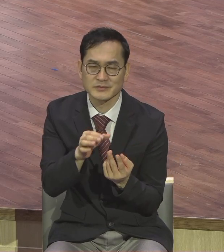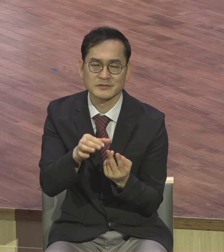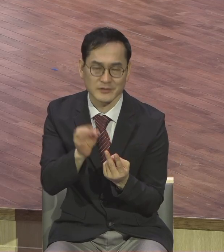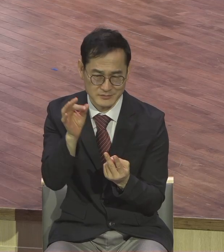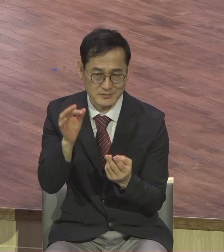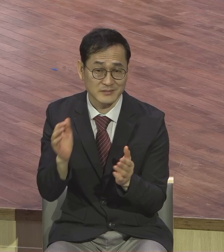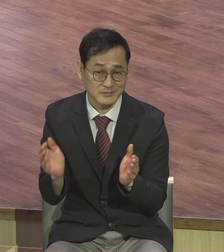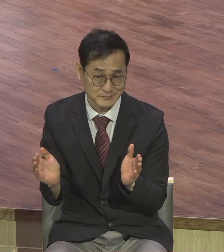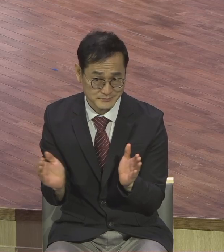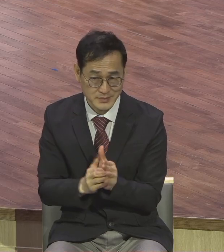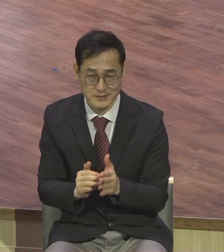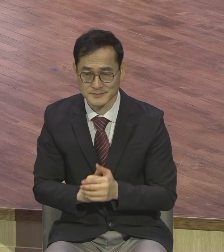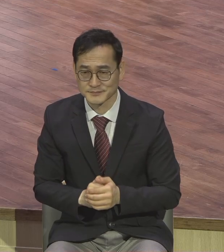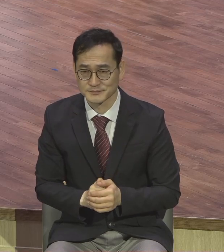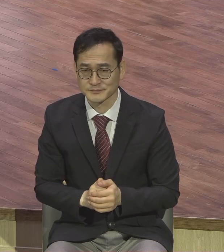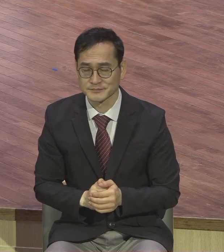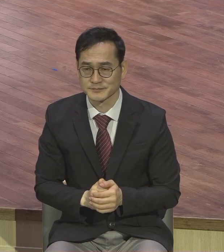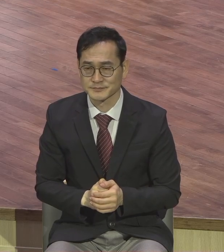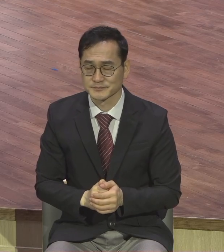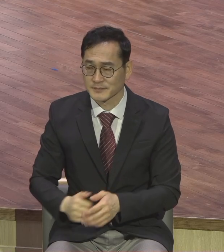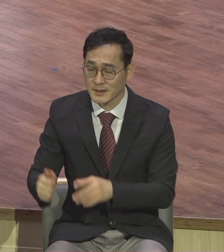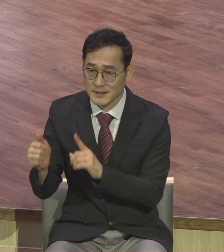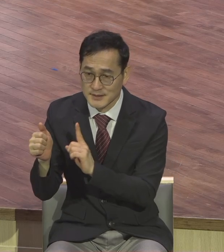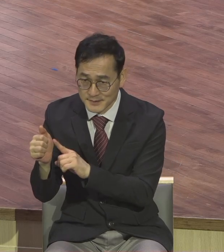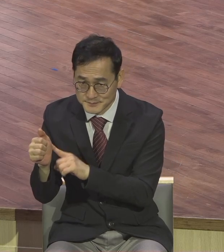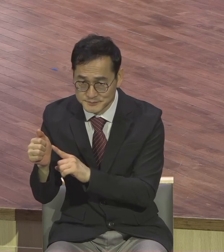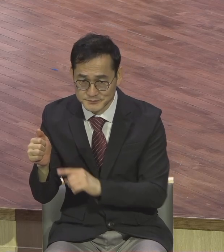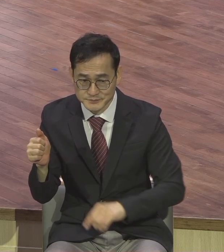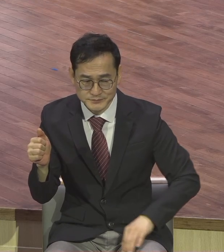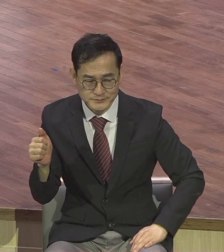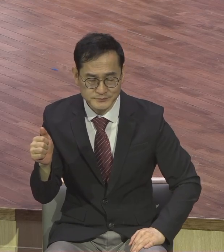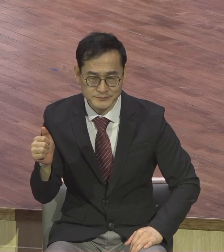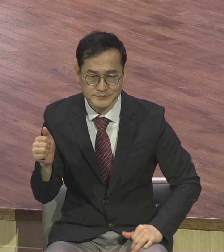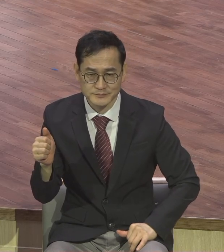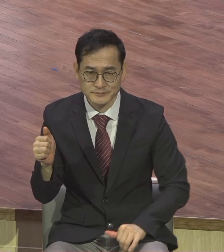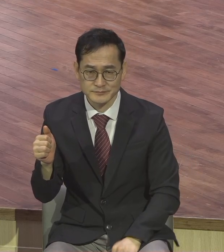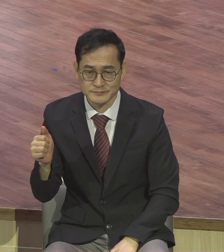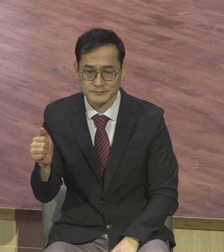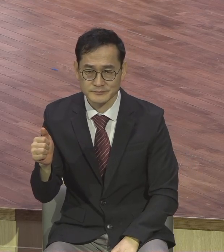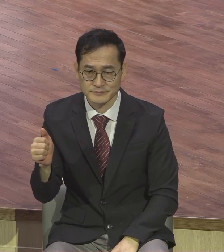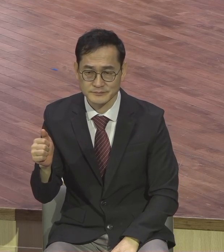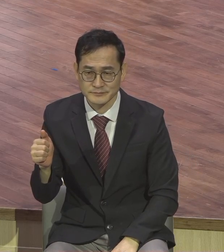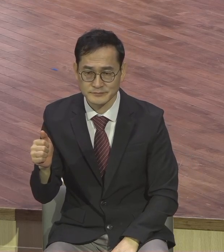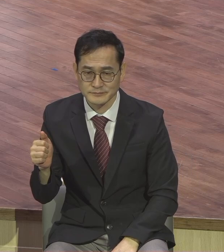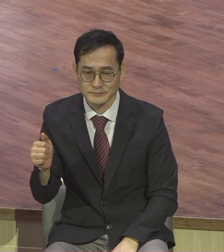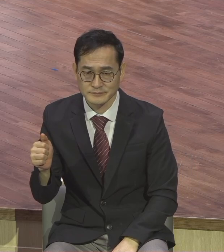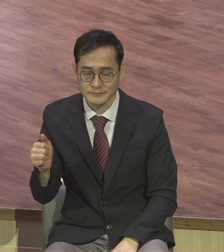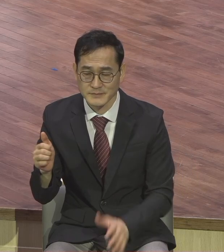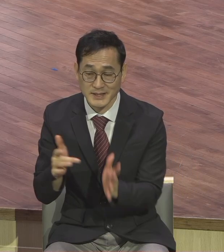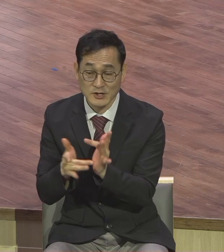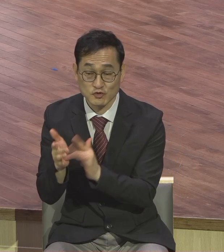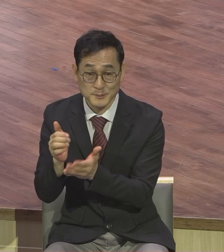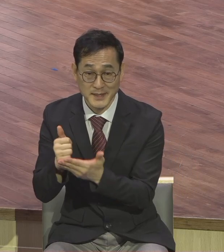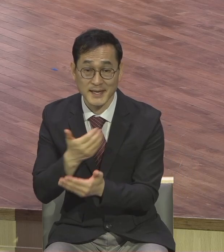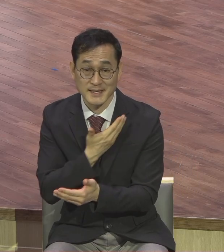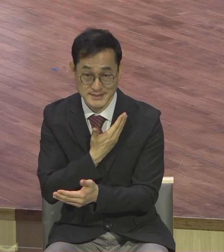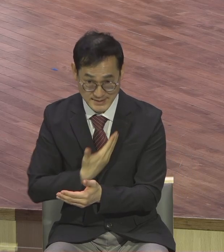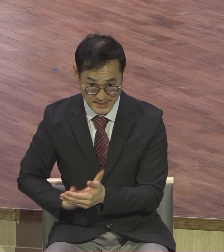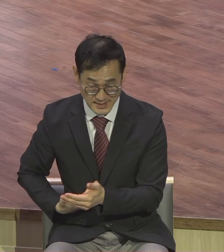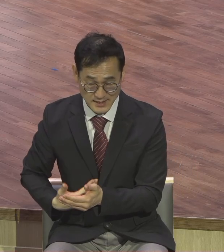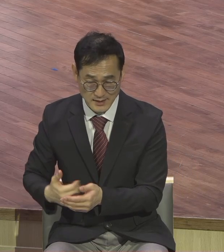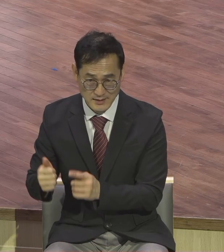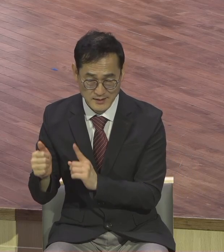요한복음 19장에 보면 이 요셉이 원래는 예수님의 제자이지만은